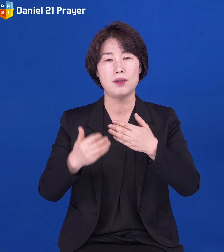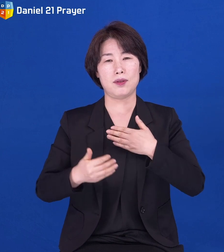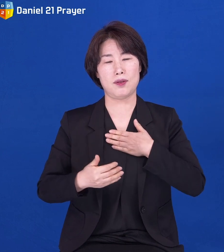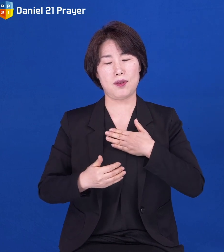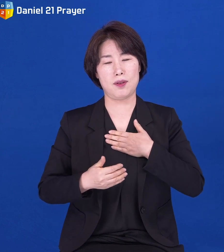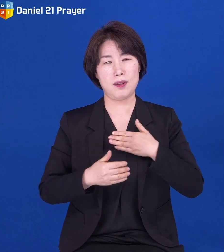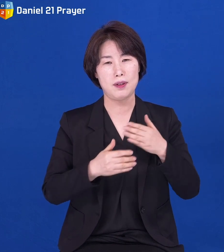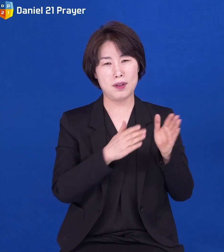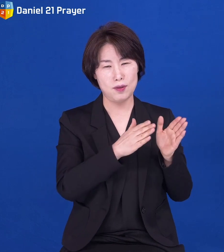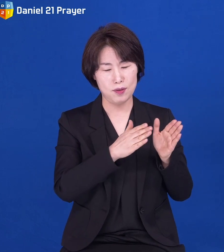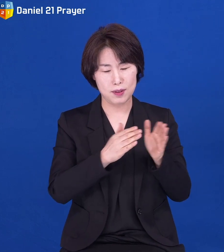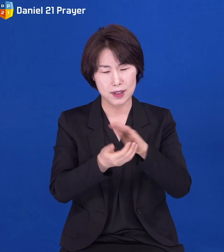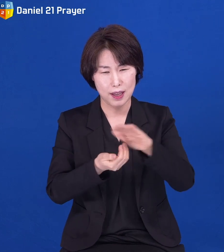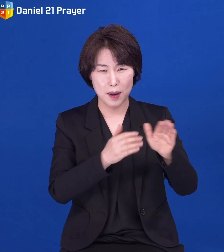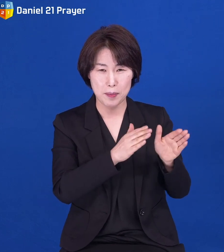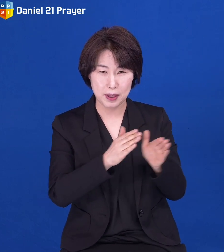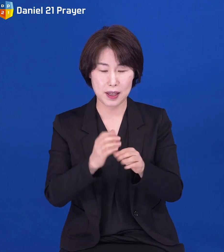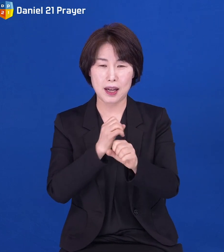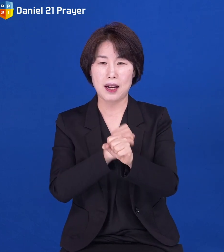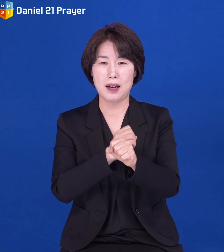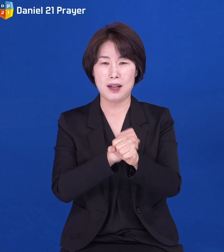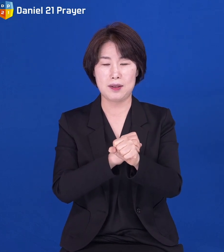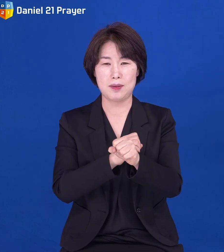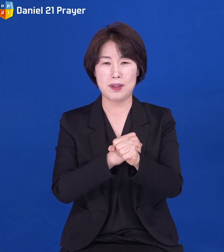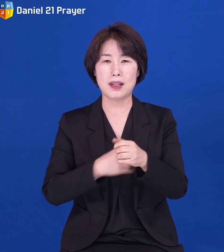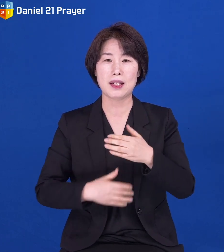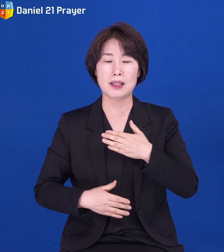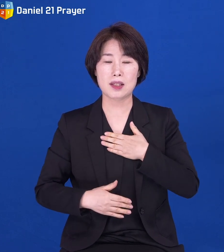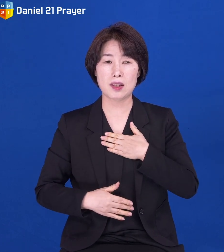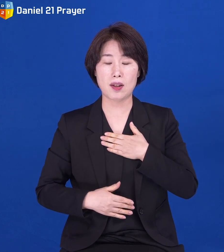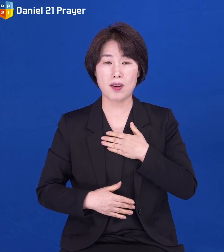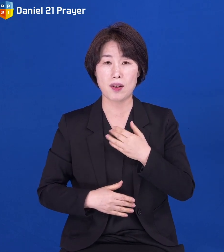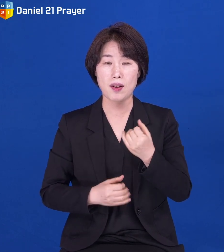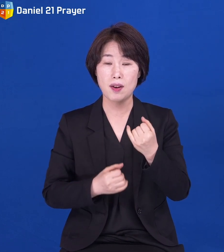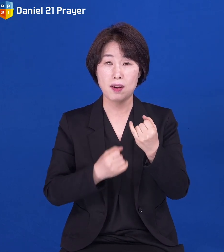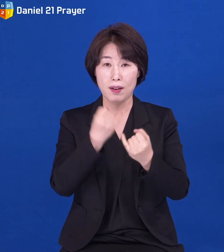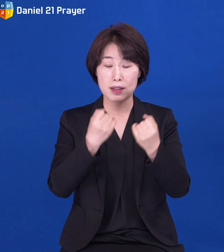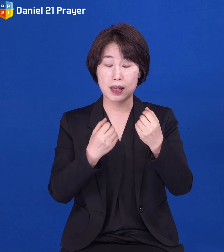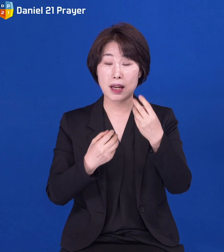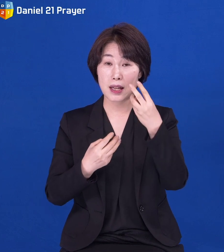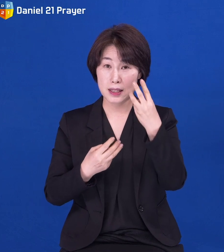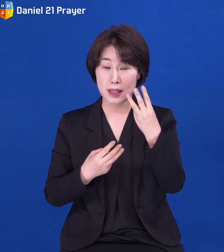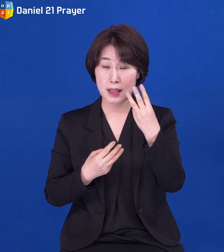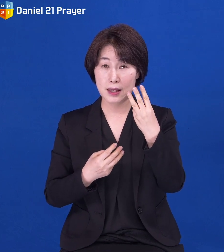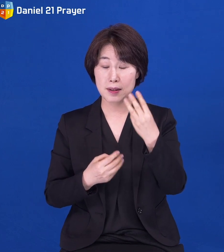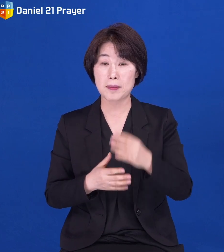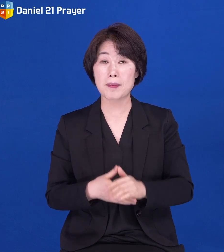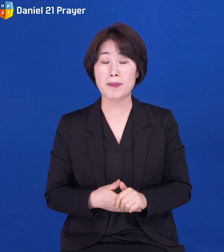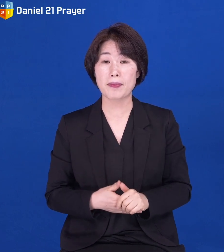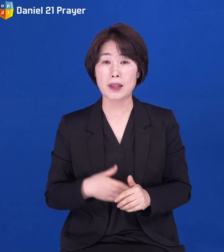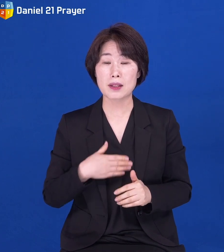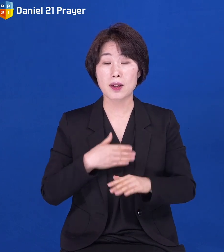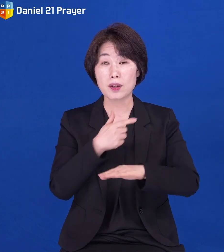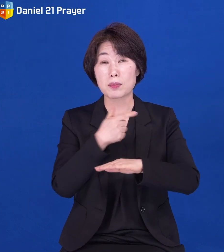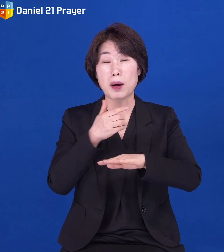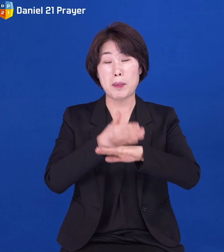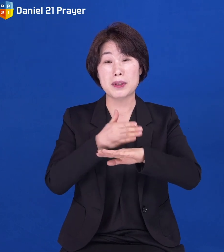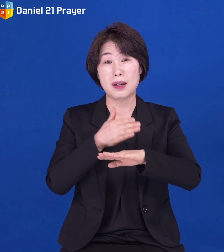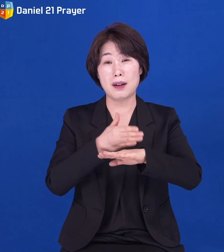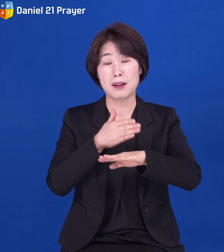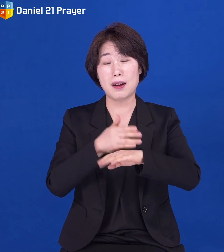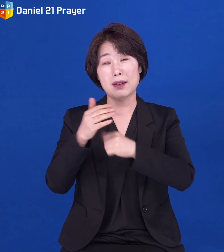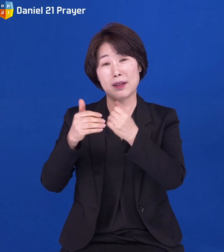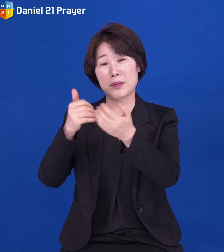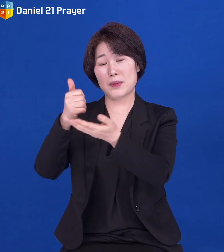하나님께서 너무 감사해요. 그래서 그 셋 중에 제가 3남매인데 그 중에 저를 선택해 주셔가지고 제가 너무 감사한데,